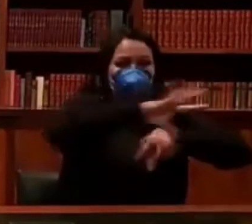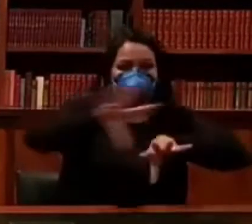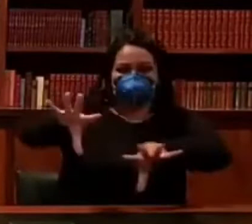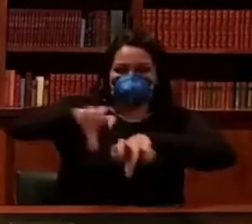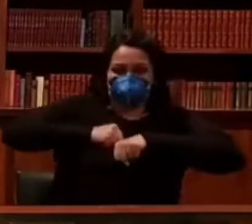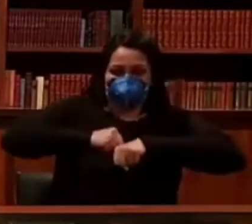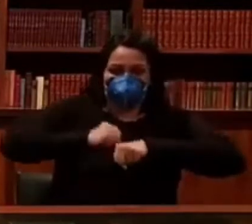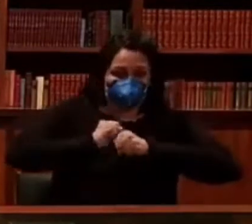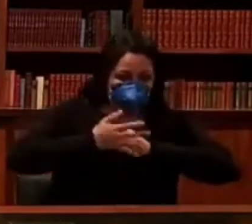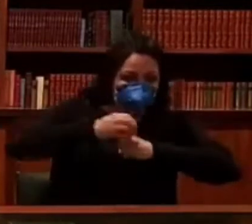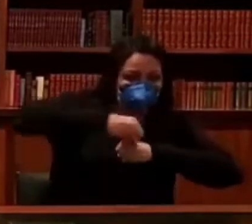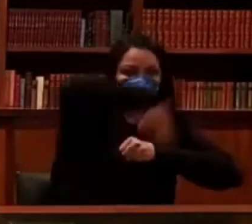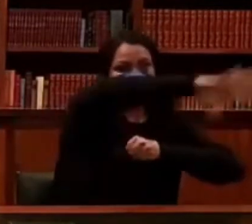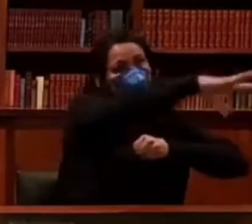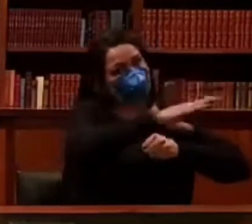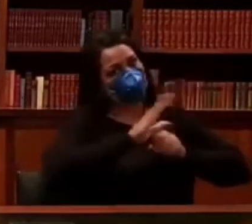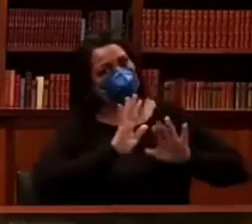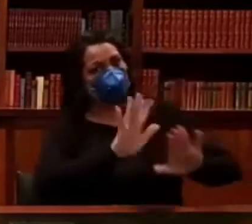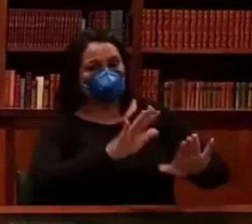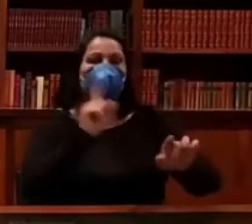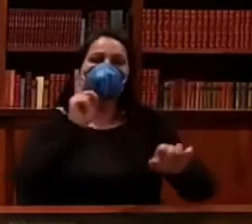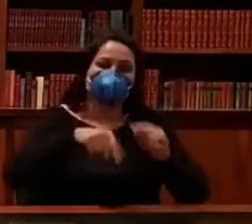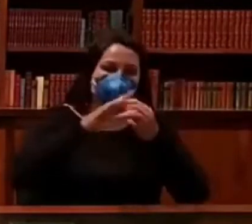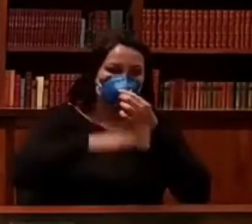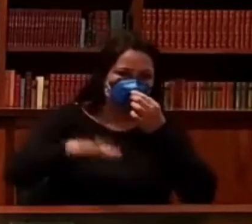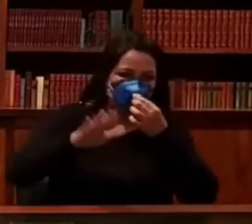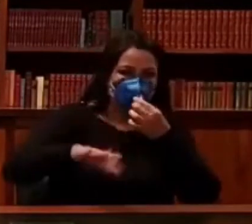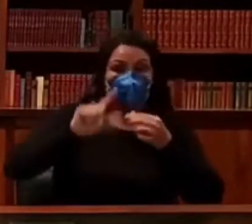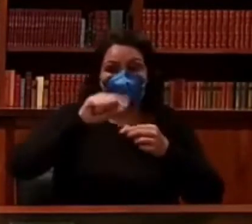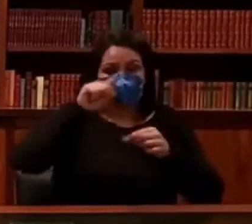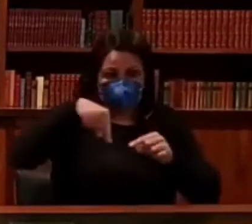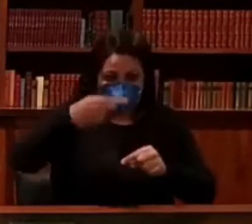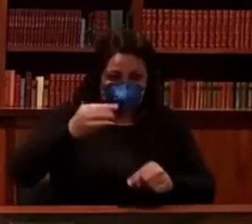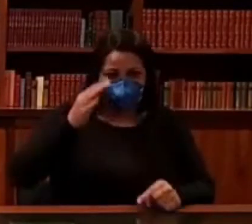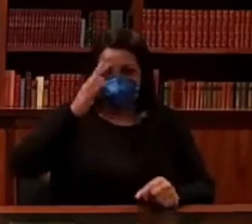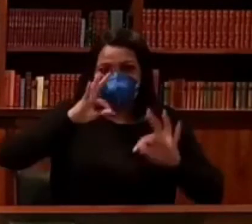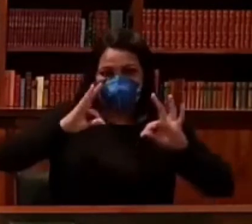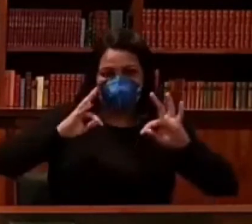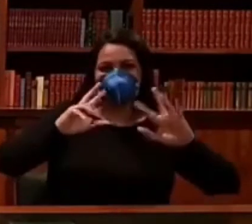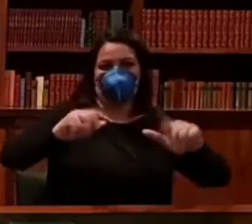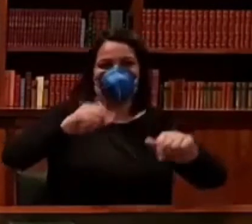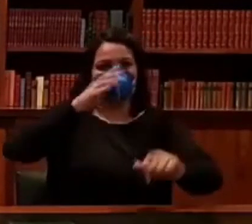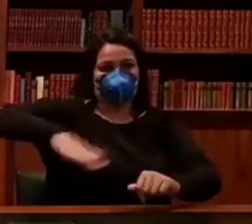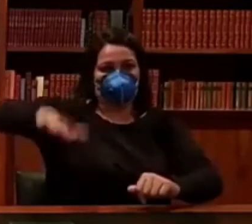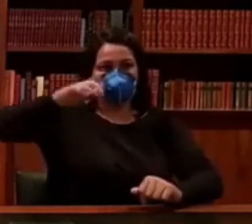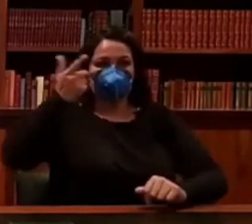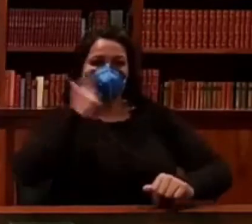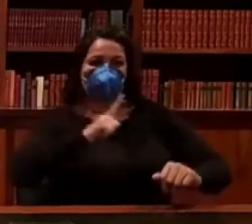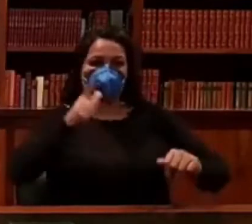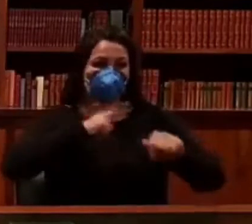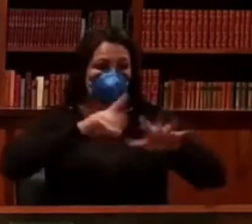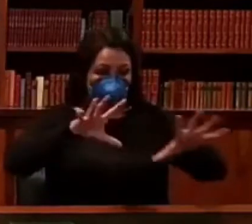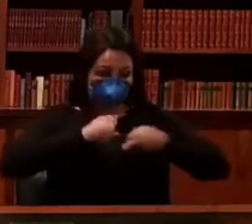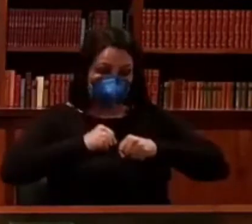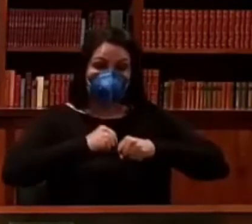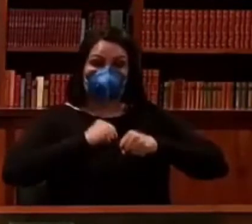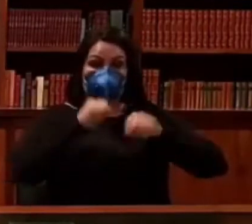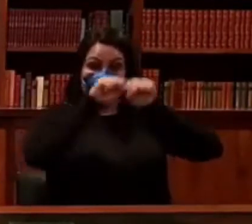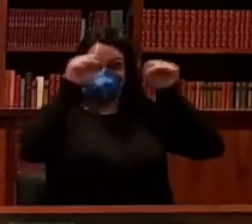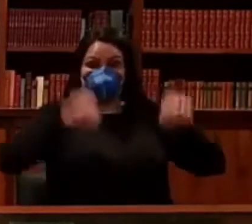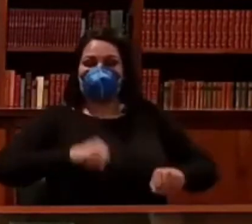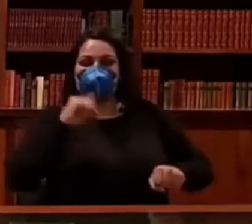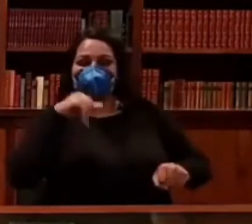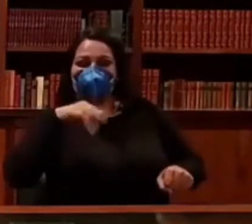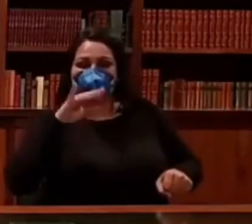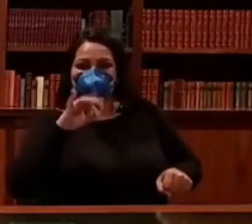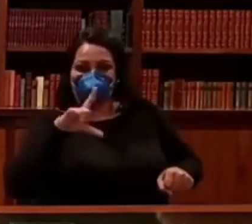repassar. Mas são elas que vão trazer o bloqueio, depois que todo mundo tiver sistema imunológico competente, aí é que o vírus vai cair. Na